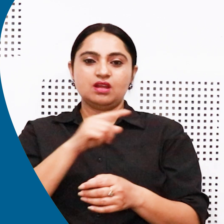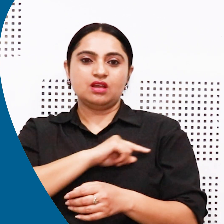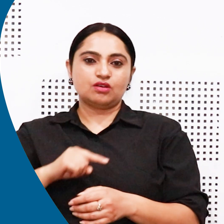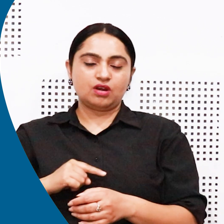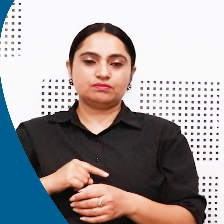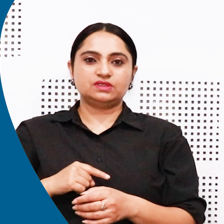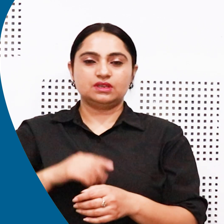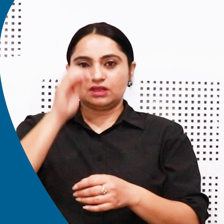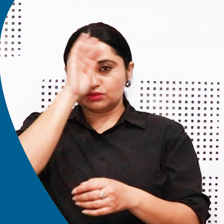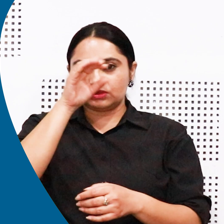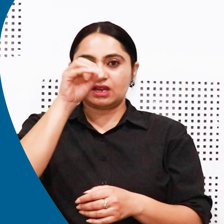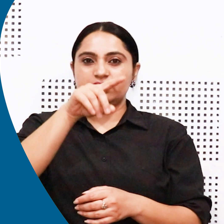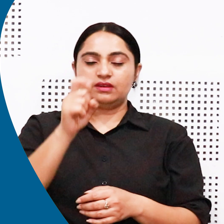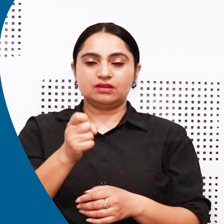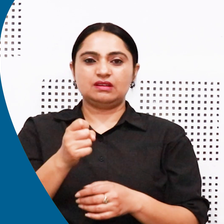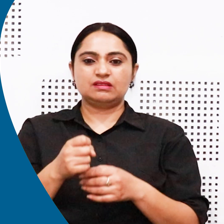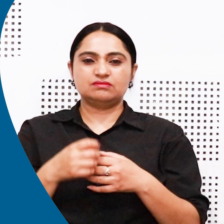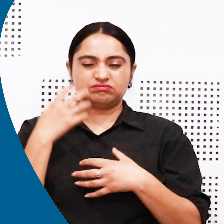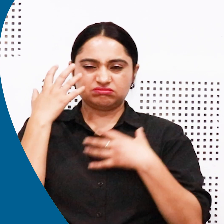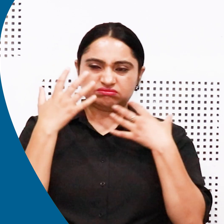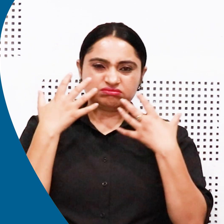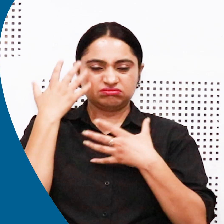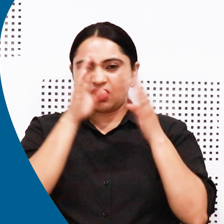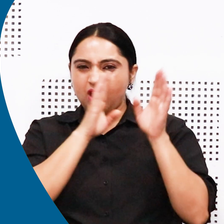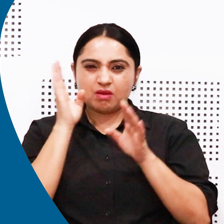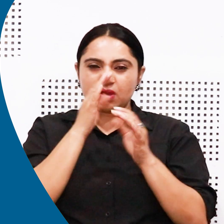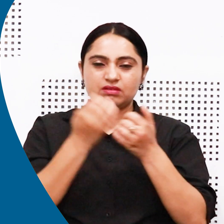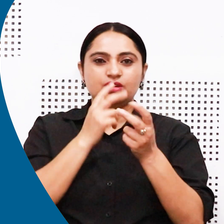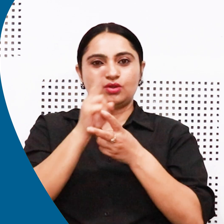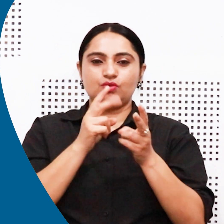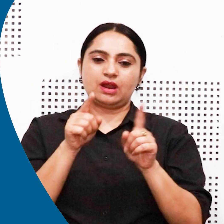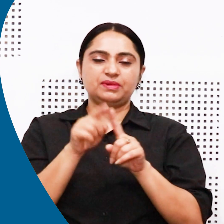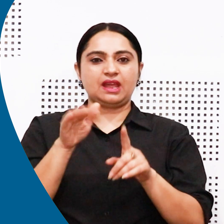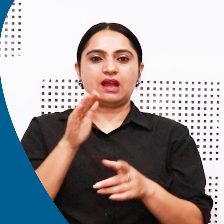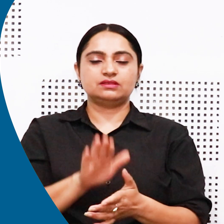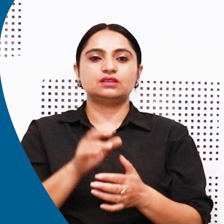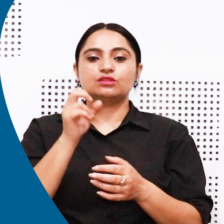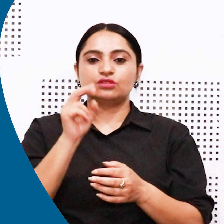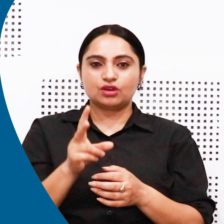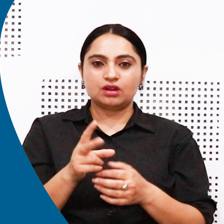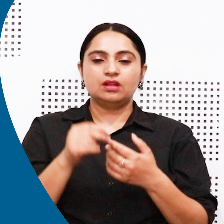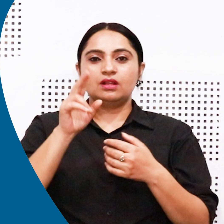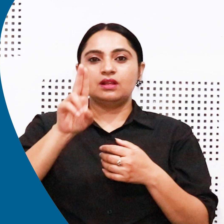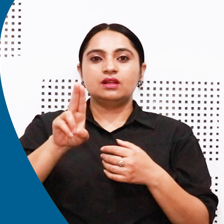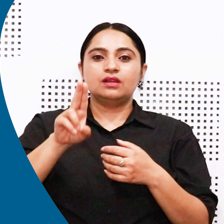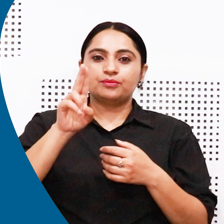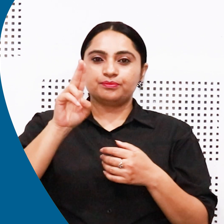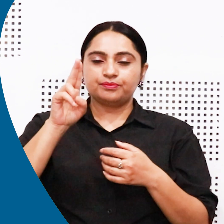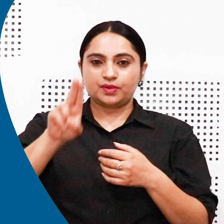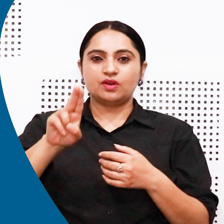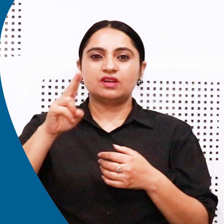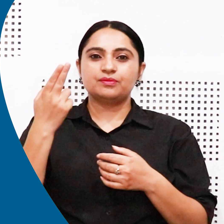कर्मचारी सूचना दिनका लागि आनाकानी गरिरहेको खबर अझै आइरहेका छन्। तर भीमेश्वर नगरपालिकाले